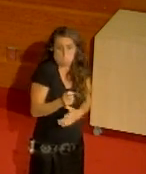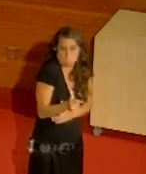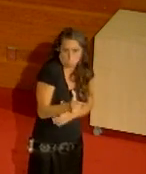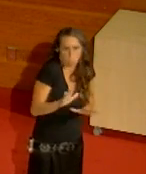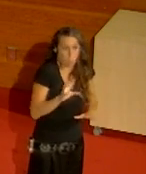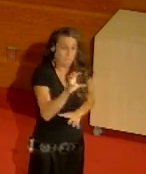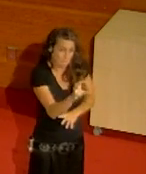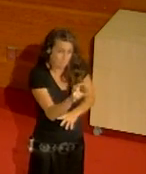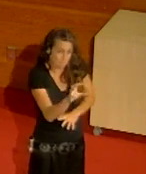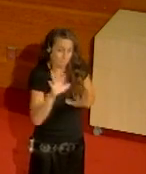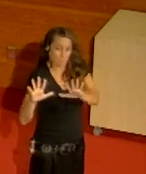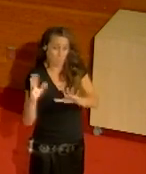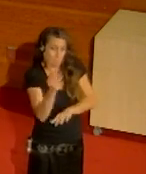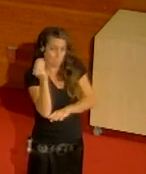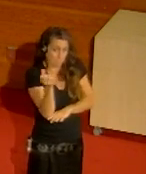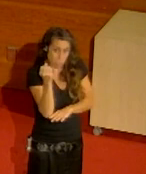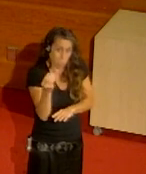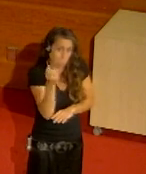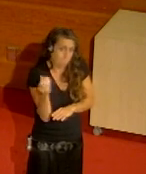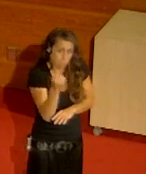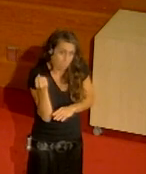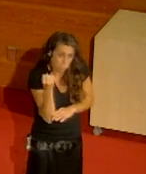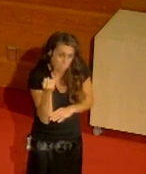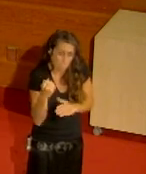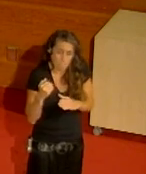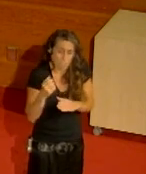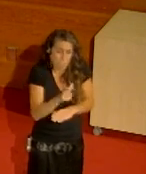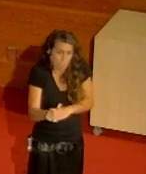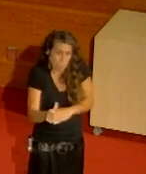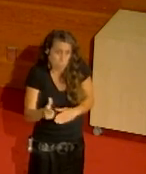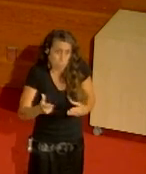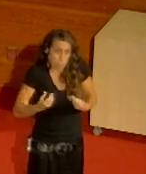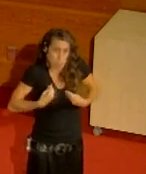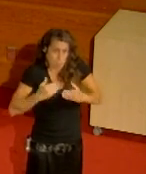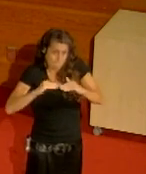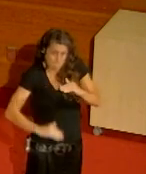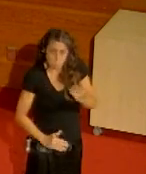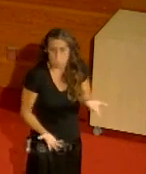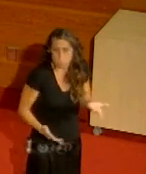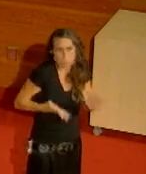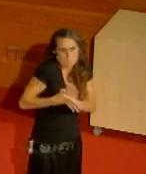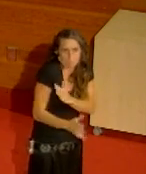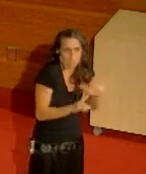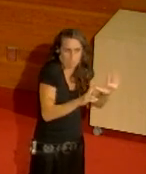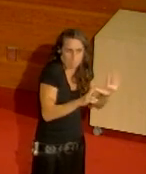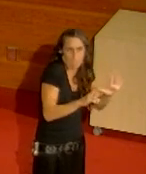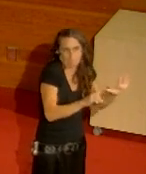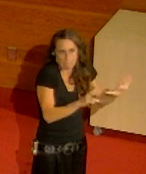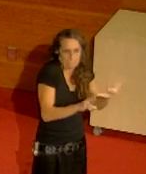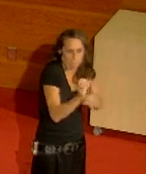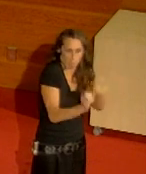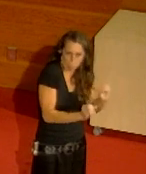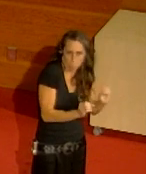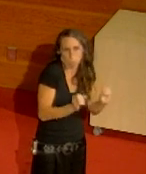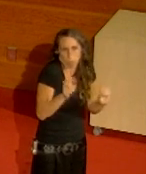para un país que no llega a los 10 millones de habitantes son ha habido días en los que ha sido el 6% de la población al que ha salido a las calles que eso porque se hagan una idea